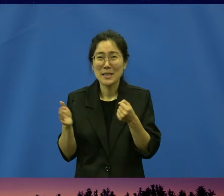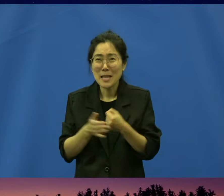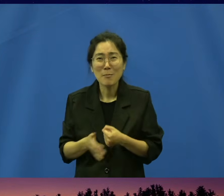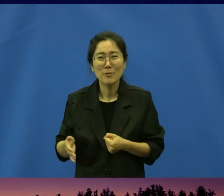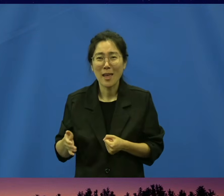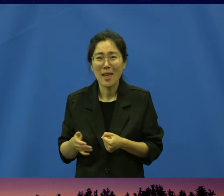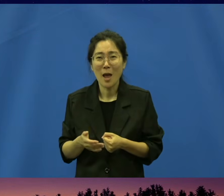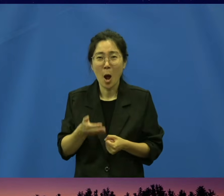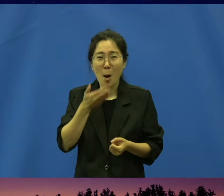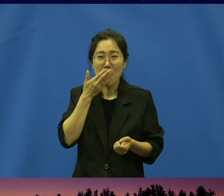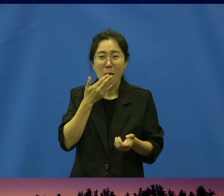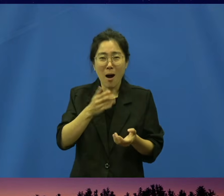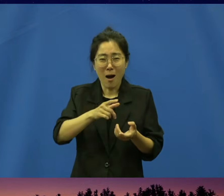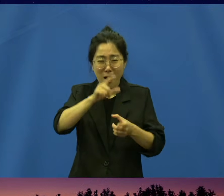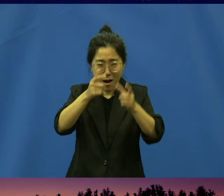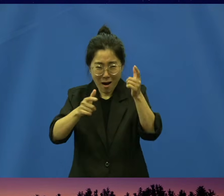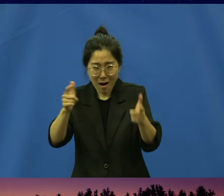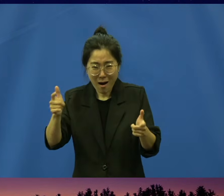먹여요.